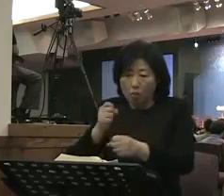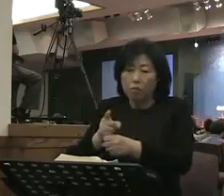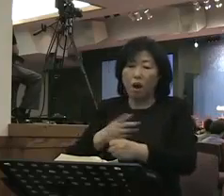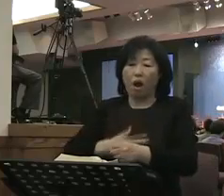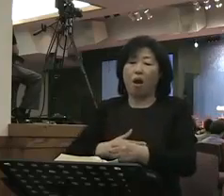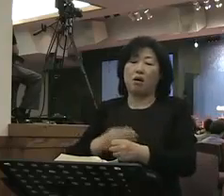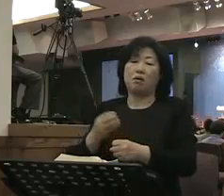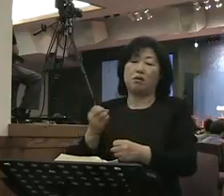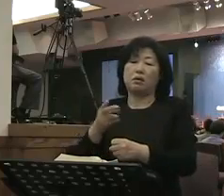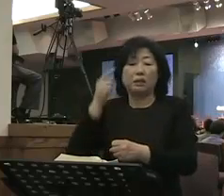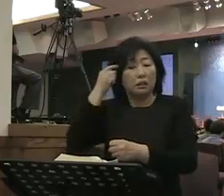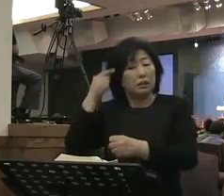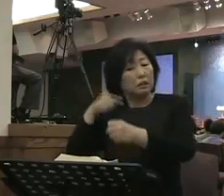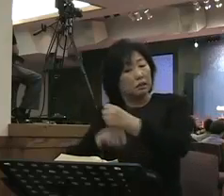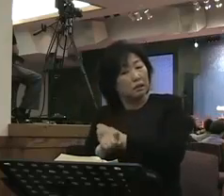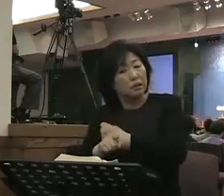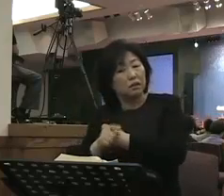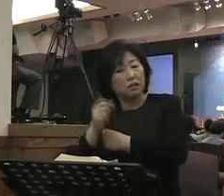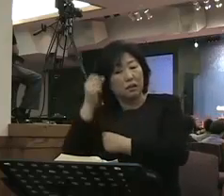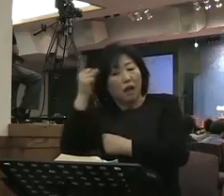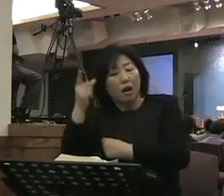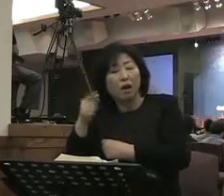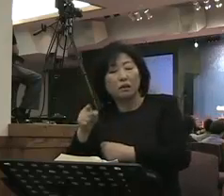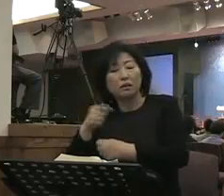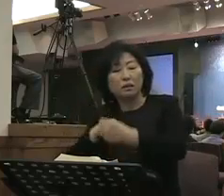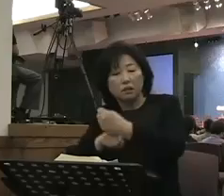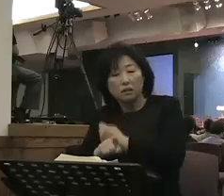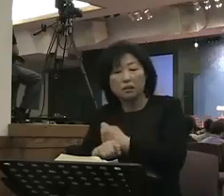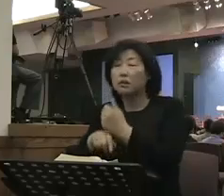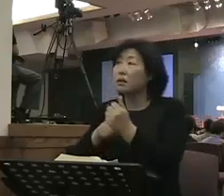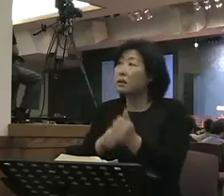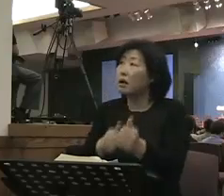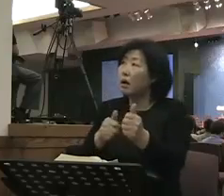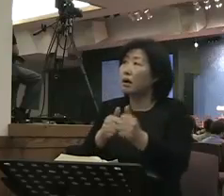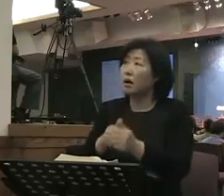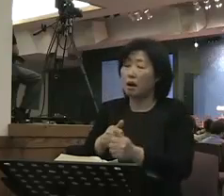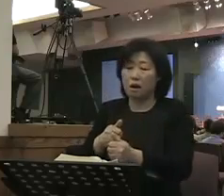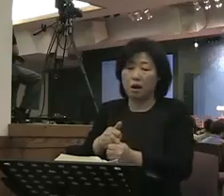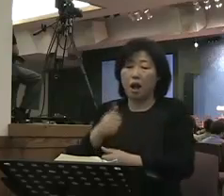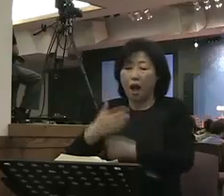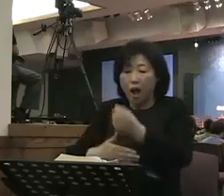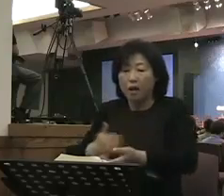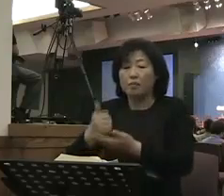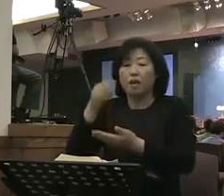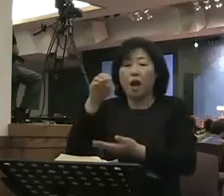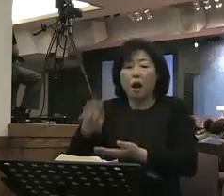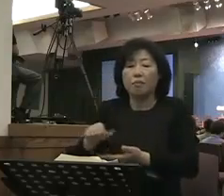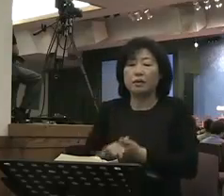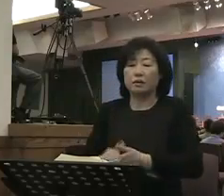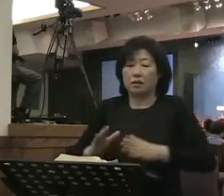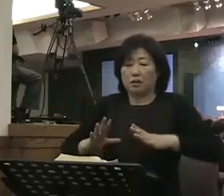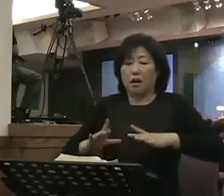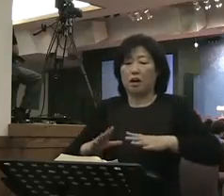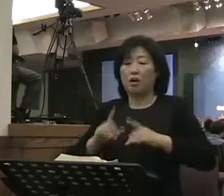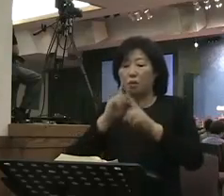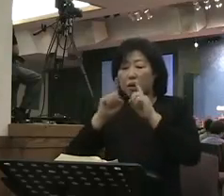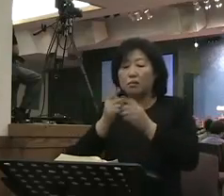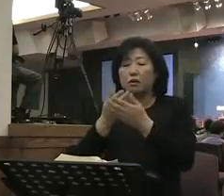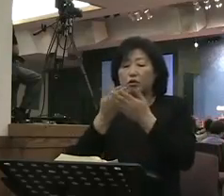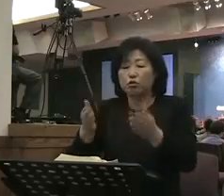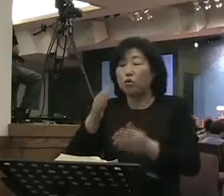것과 그의 뜻을 내가 깨달아 그 뜻을 따라 사는 것을 하나님 앞에서 자랑하라고 말씀하시고